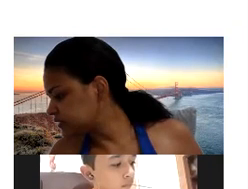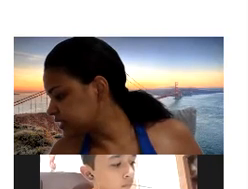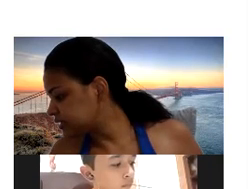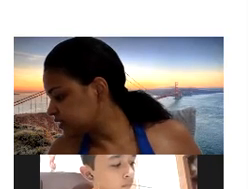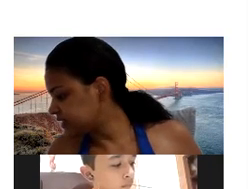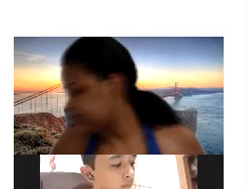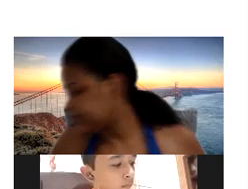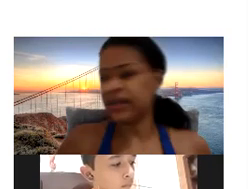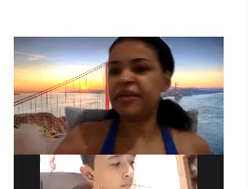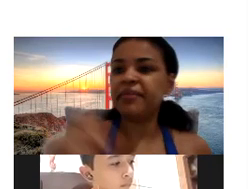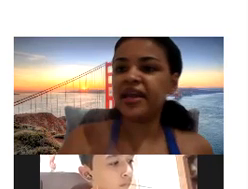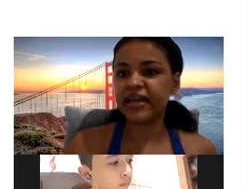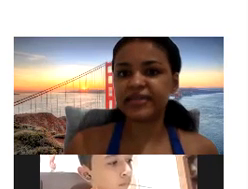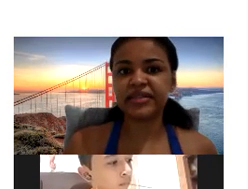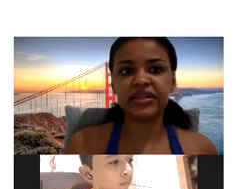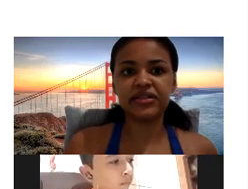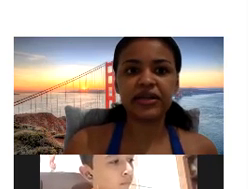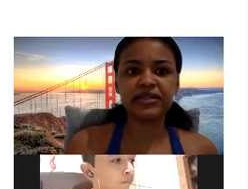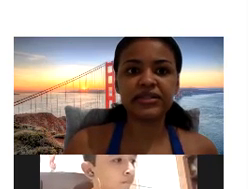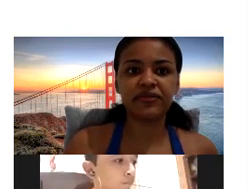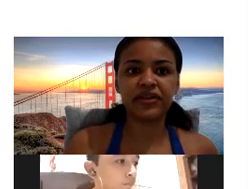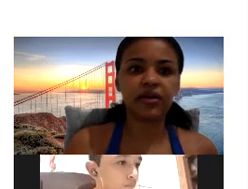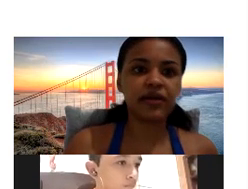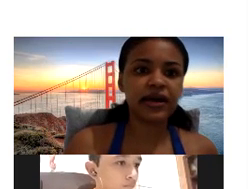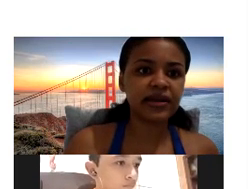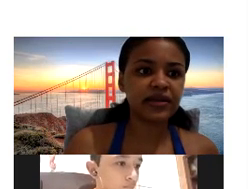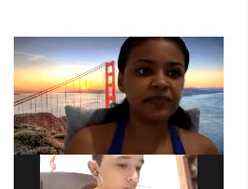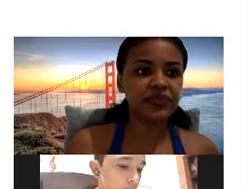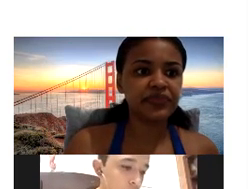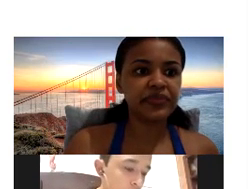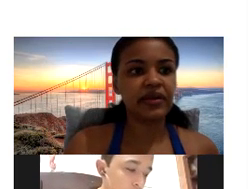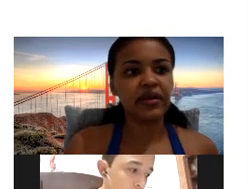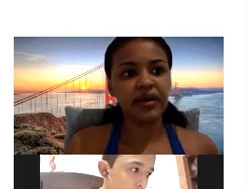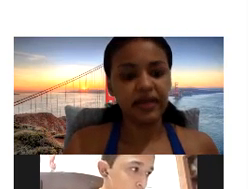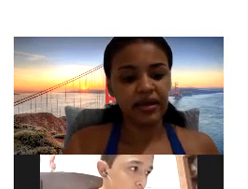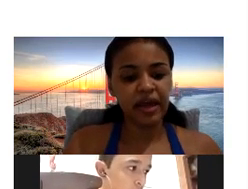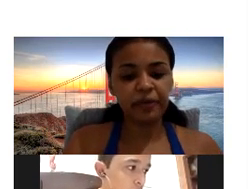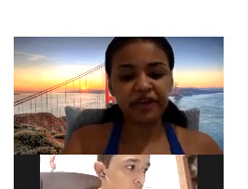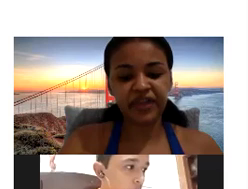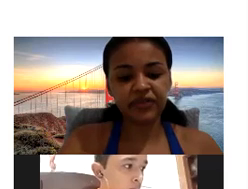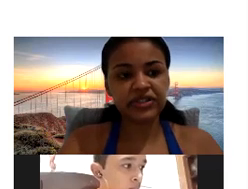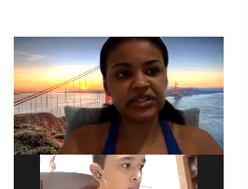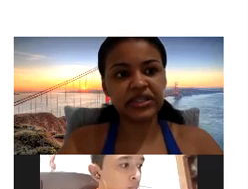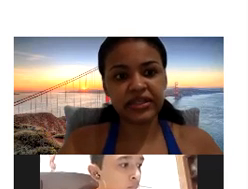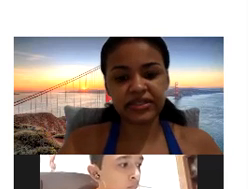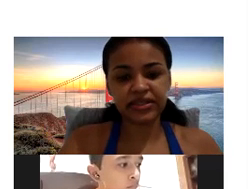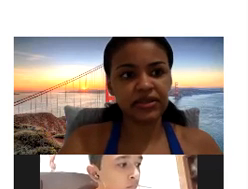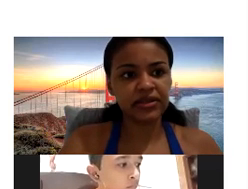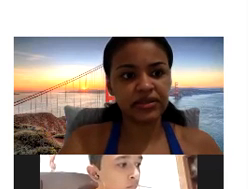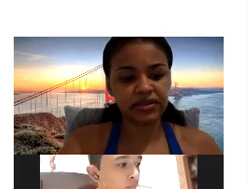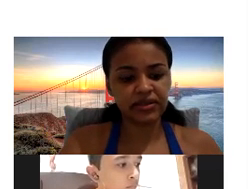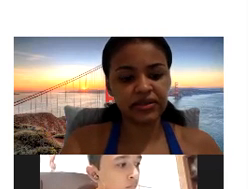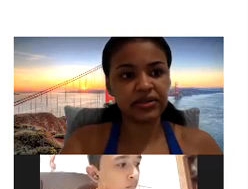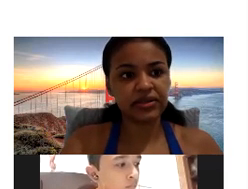na página 202 até assim na primeira que a síntese ou adição vai ter colocar ela aqui eu prefiro